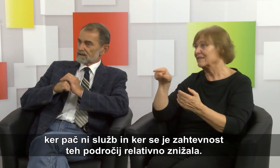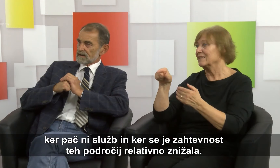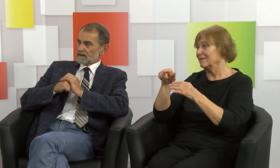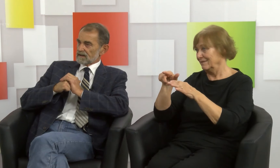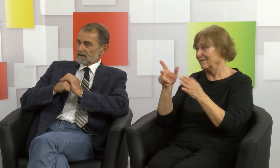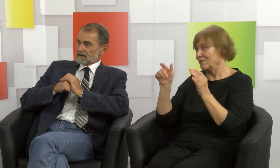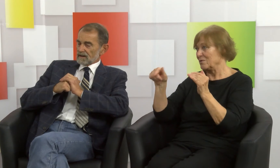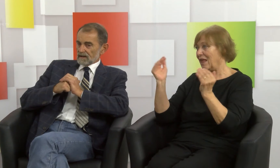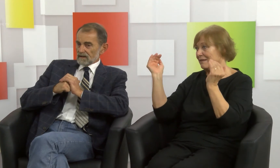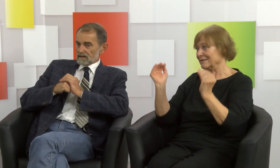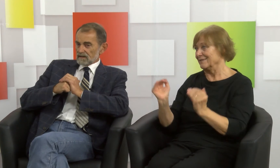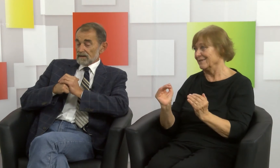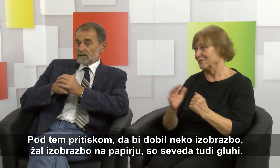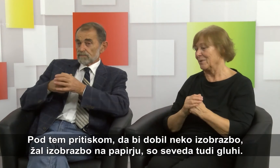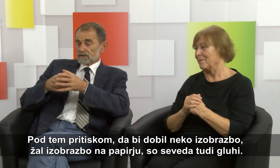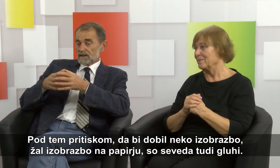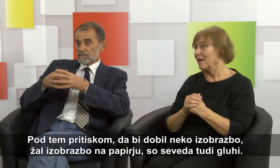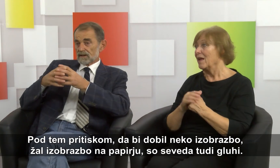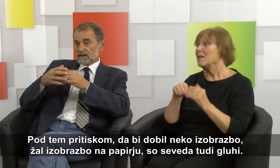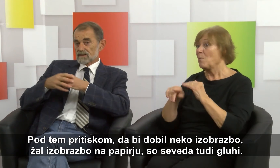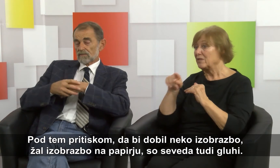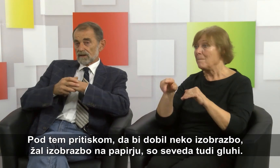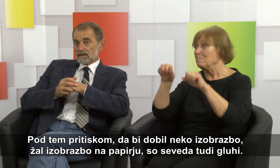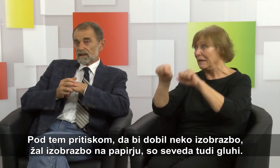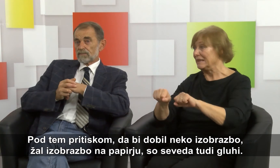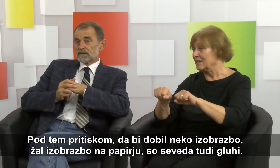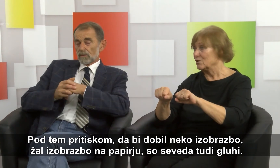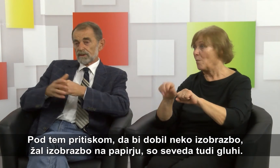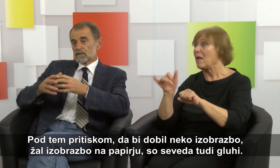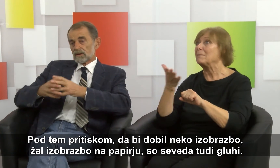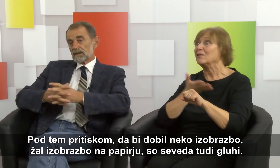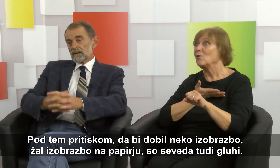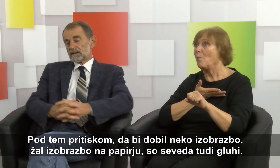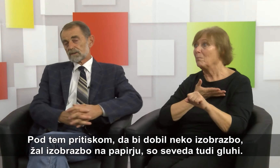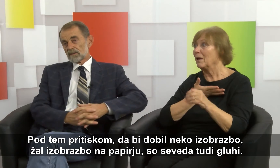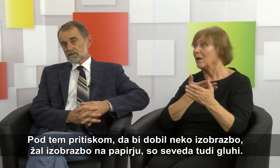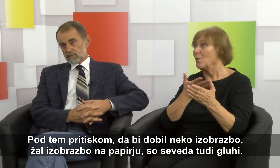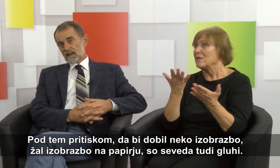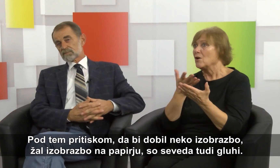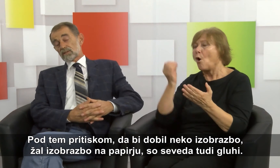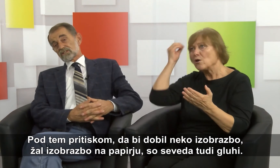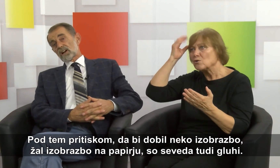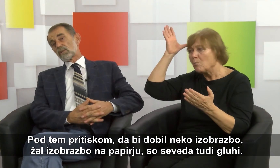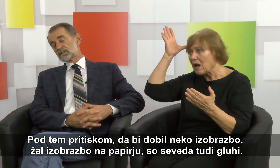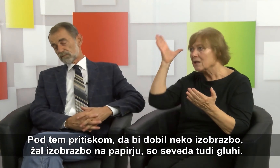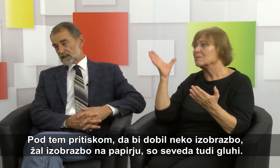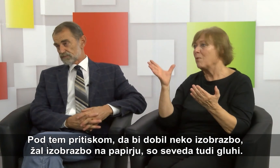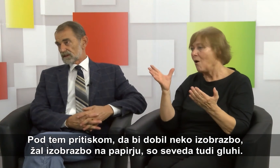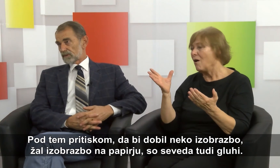Ne. In pod tem pritiskom, da bi dobil neko izobrazbo, žal izobrazbo na